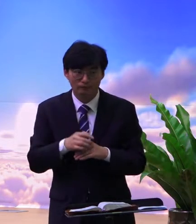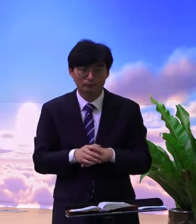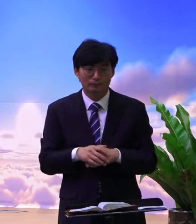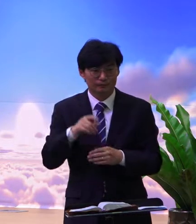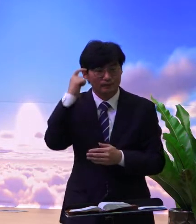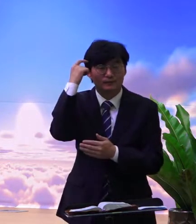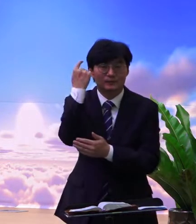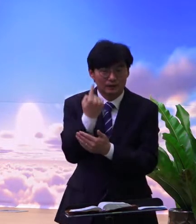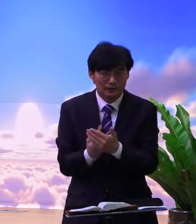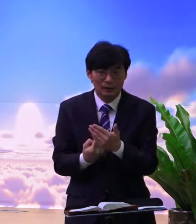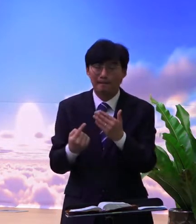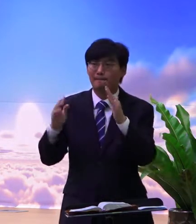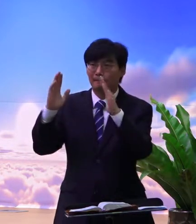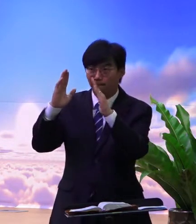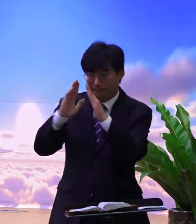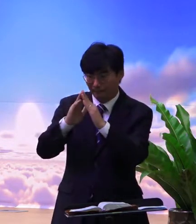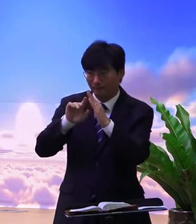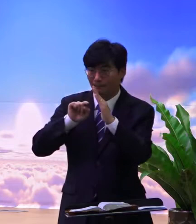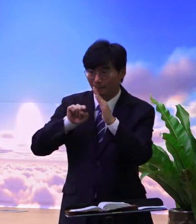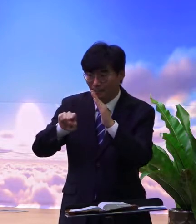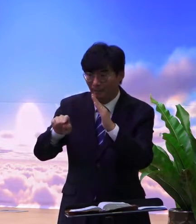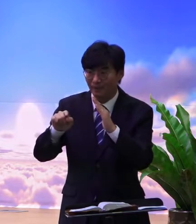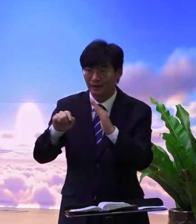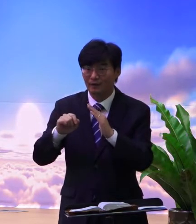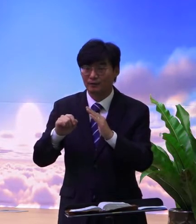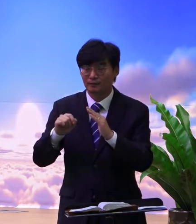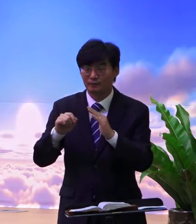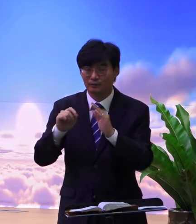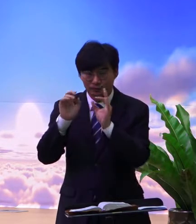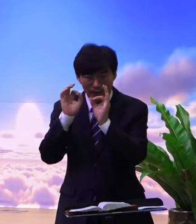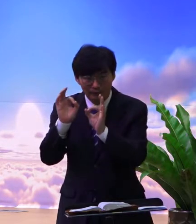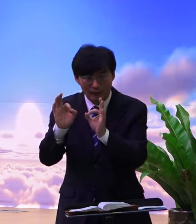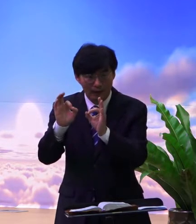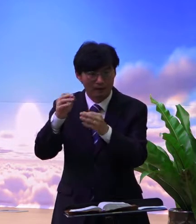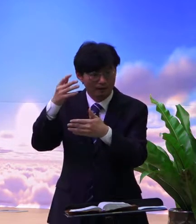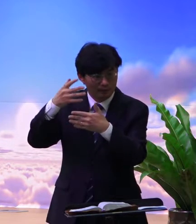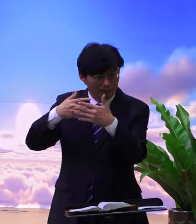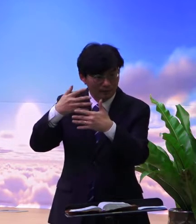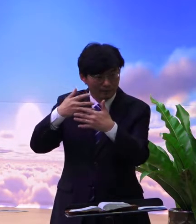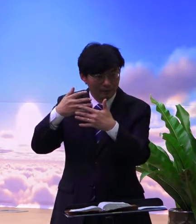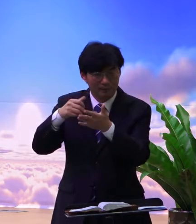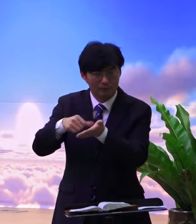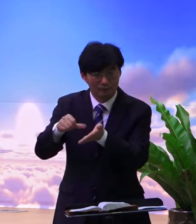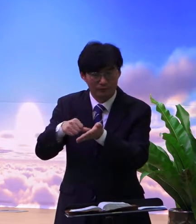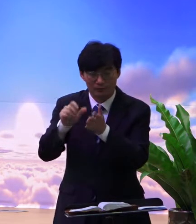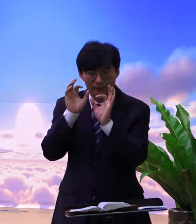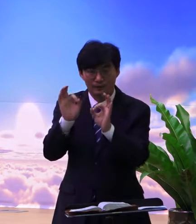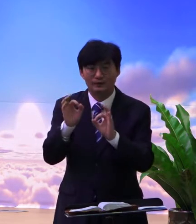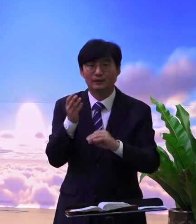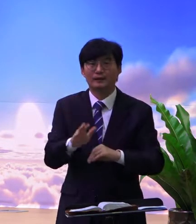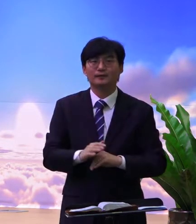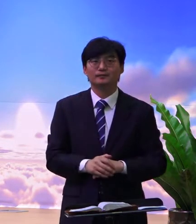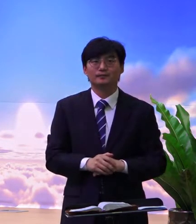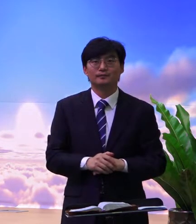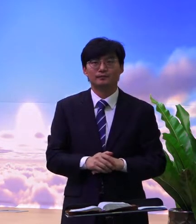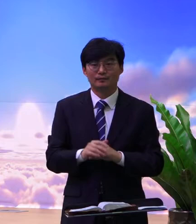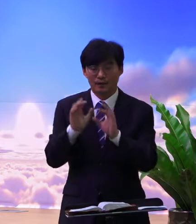목사님의 유품들이 전시가 되어 있는데 그 중에 눈에 띄는 것이 하나 있다고 합니다. 그것은